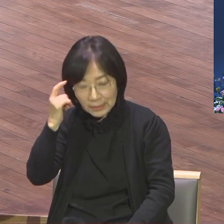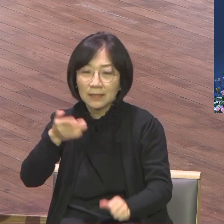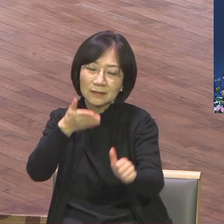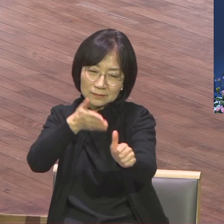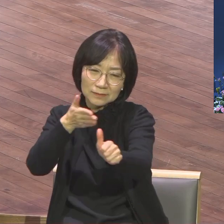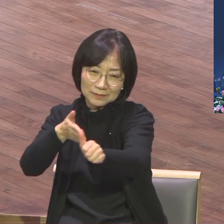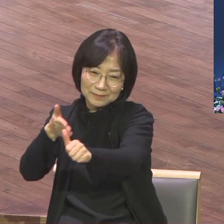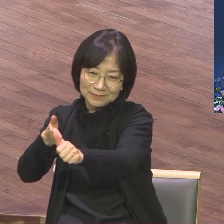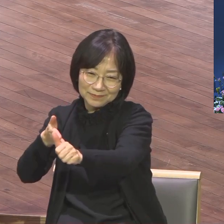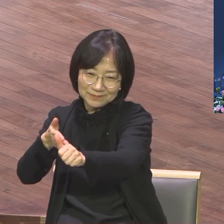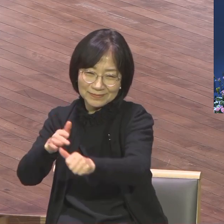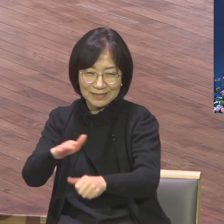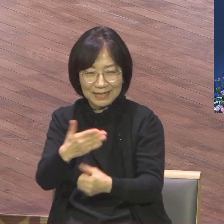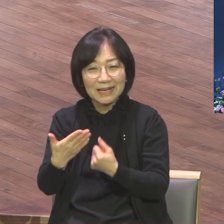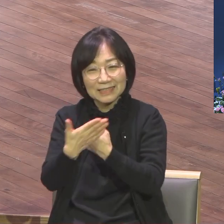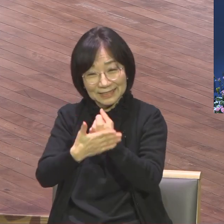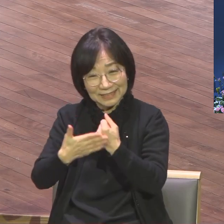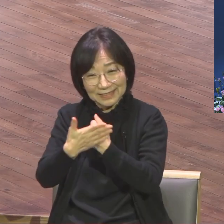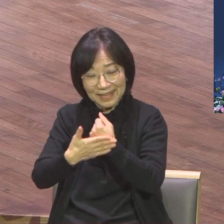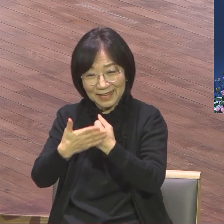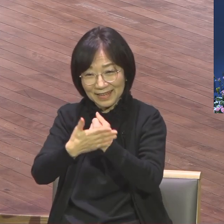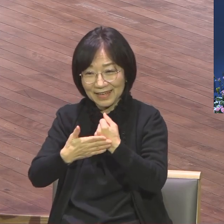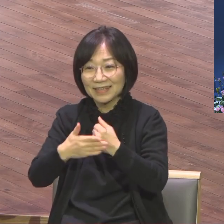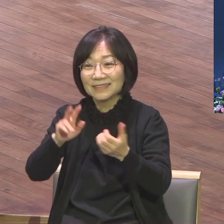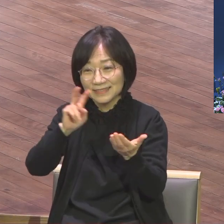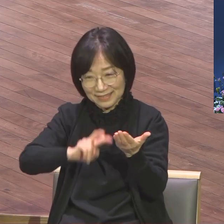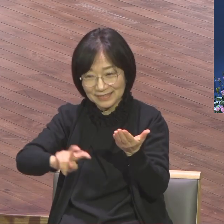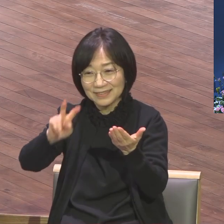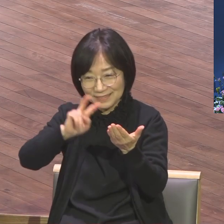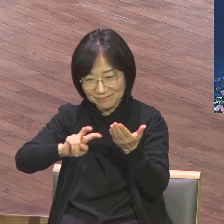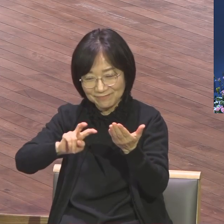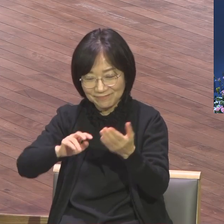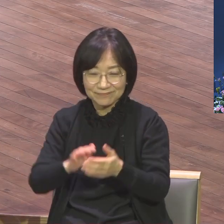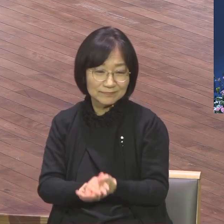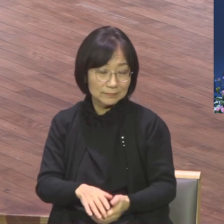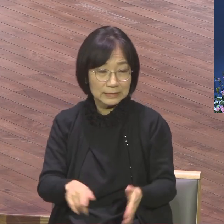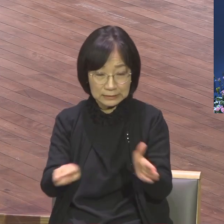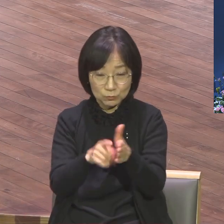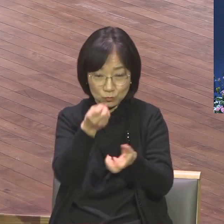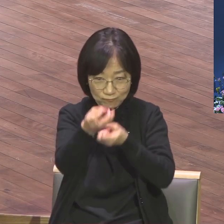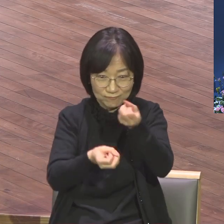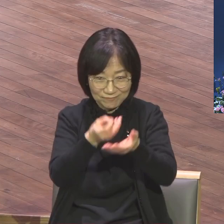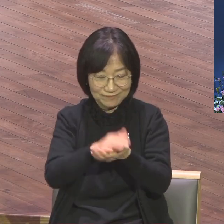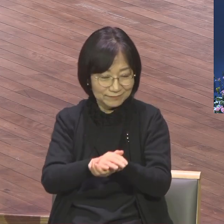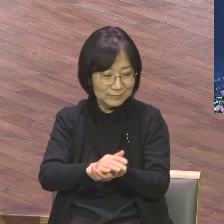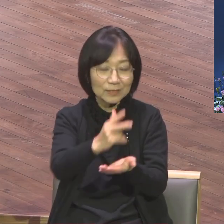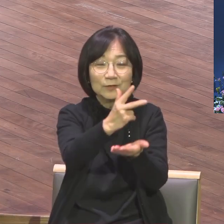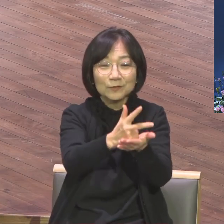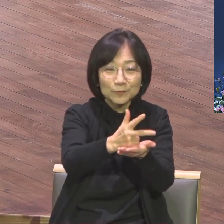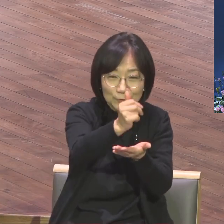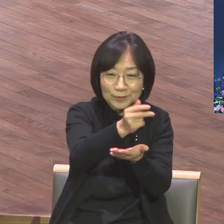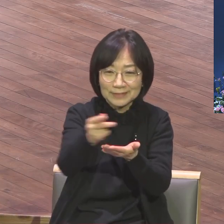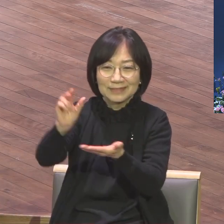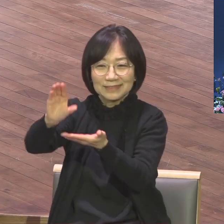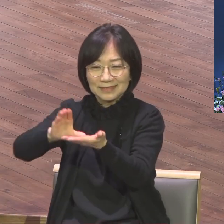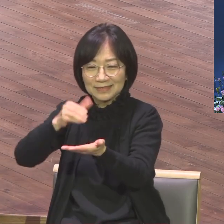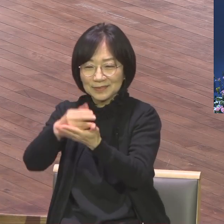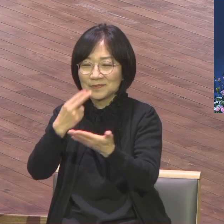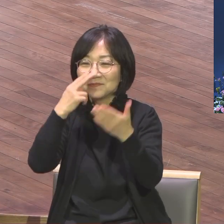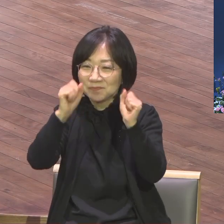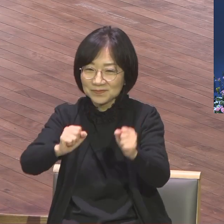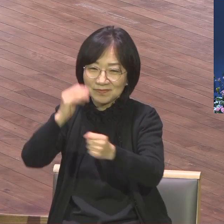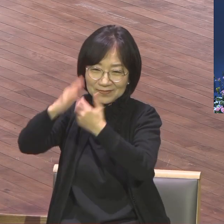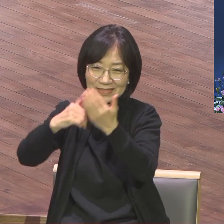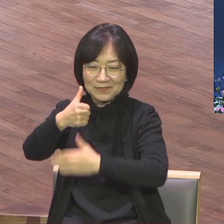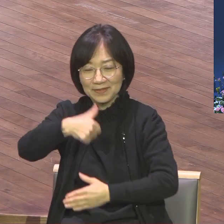여러분에게 큰 은혜가 되는 찬양이 된 줄로 믿습니다. 신앙 고백합니다. 주는 그리스도시요